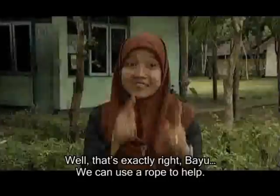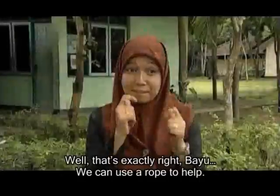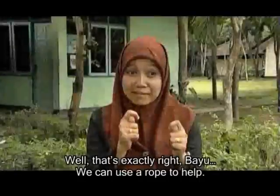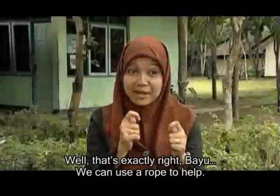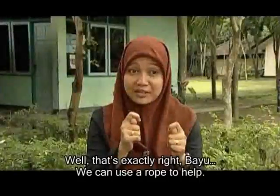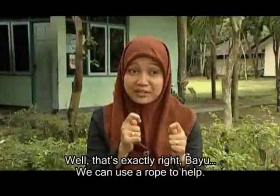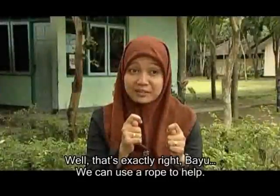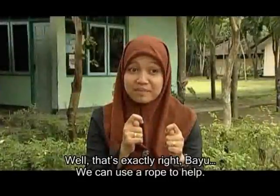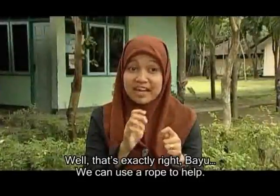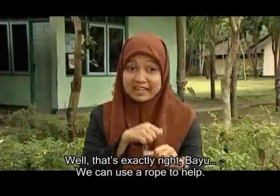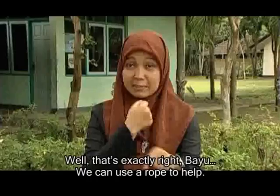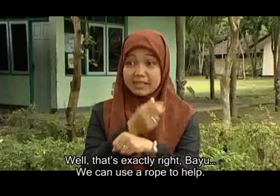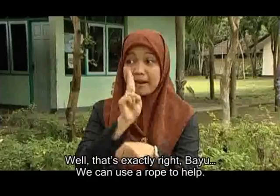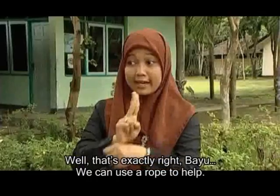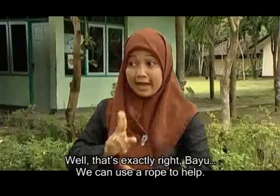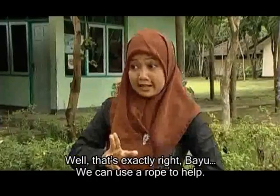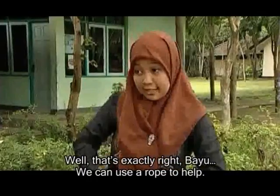Tepat Bayu, kita bisa pakai tali